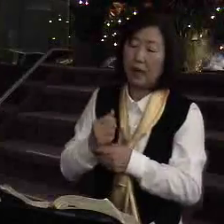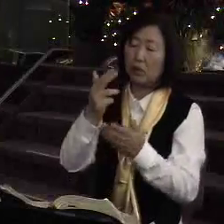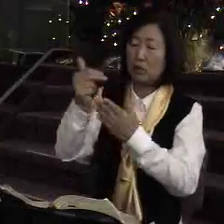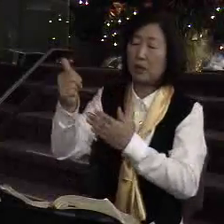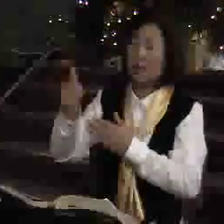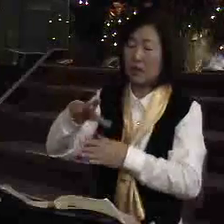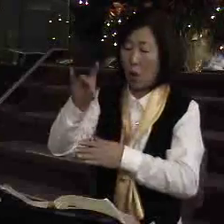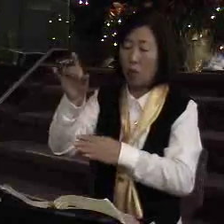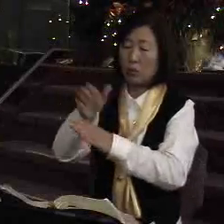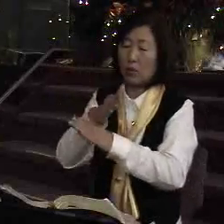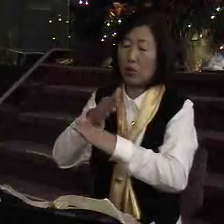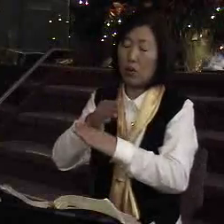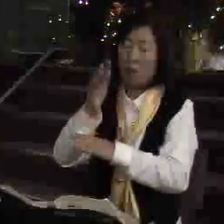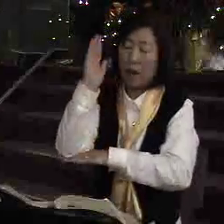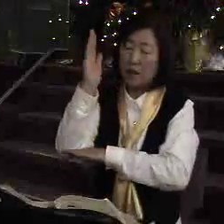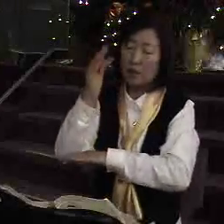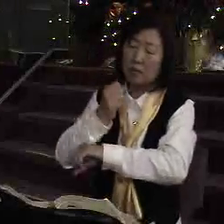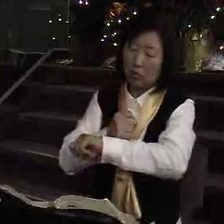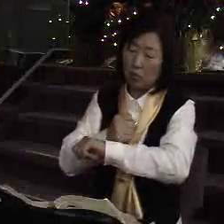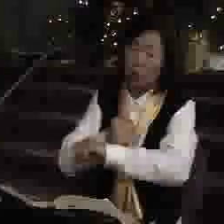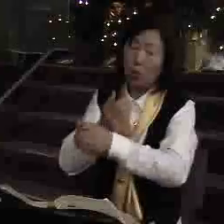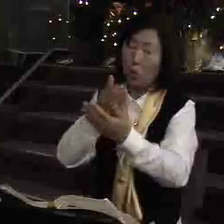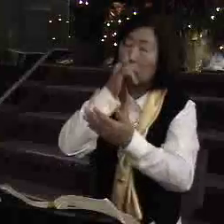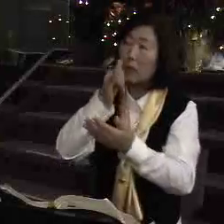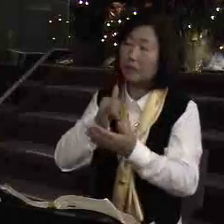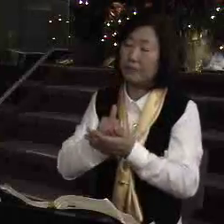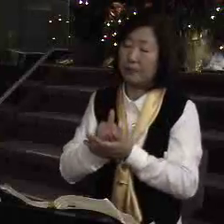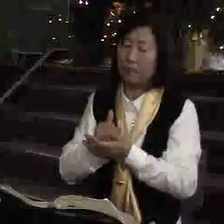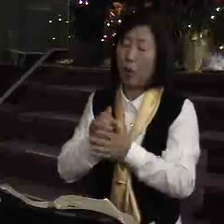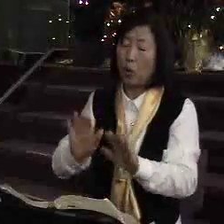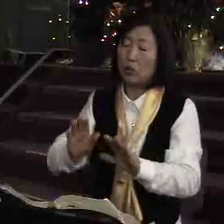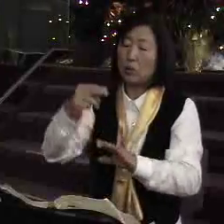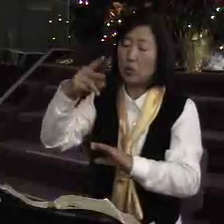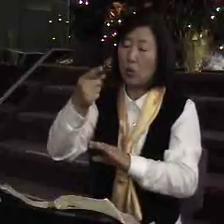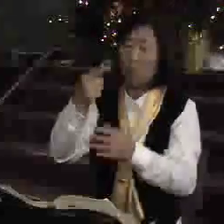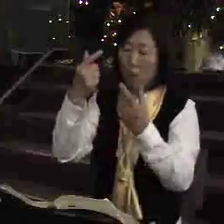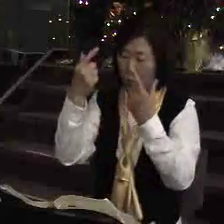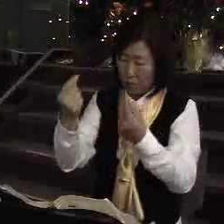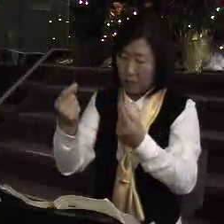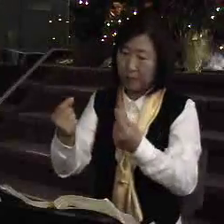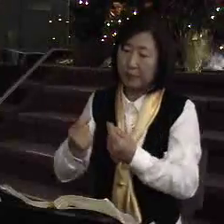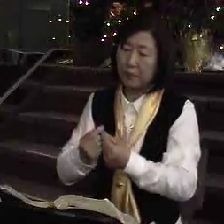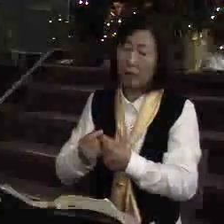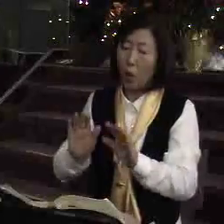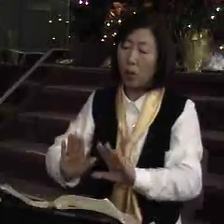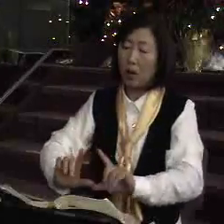주님께서 처음부터 말씀하신 것입니다. 오늘도